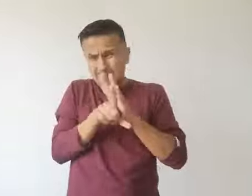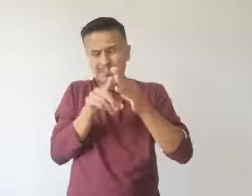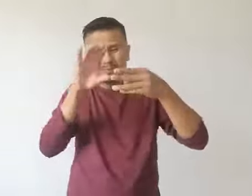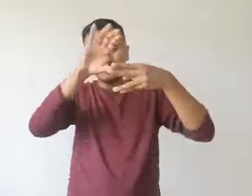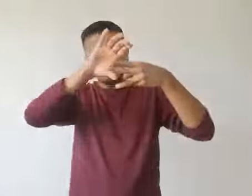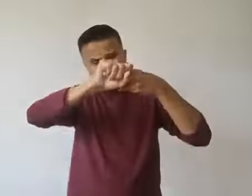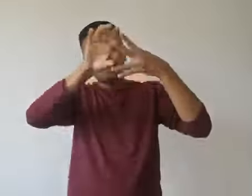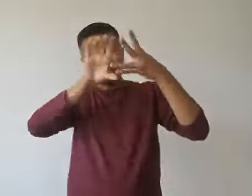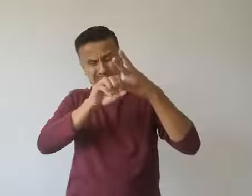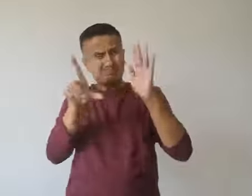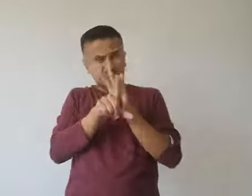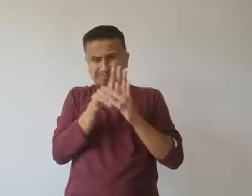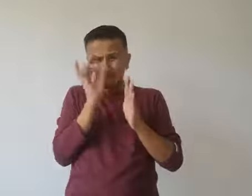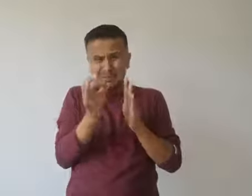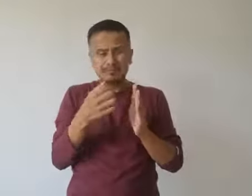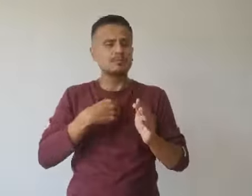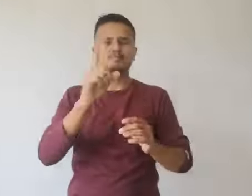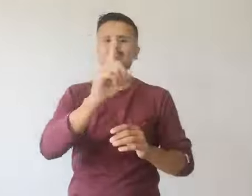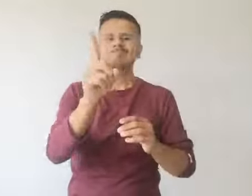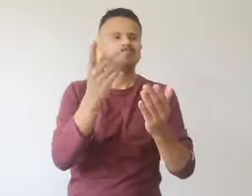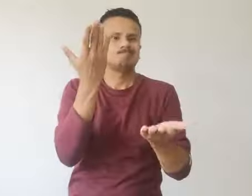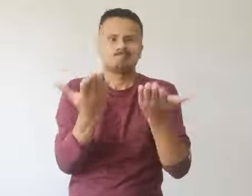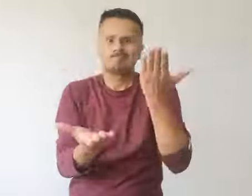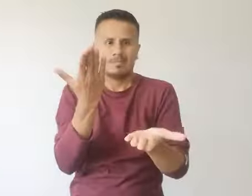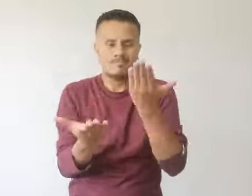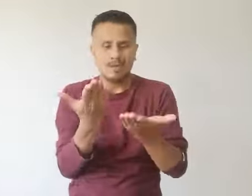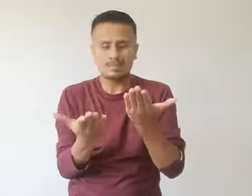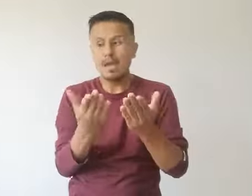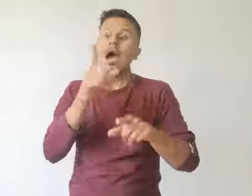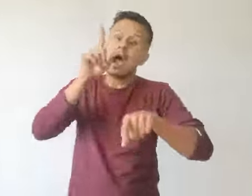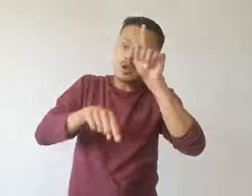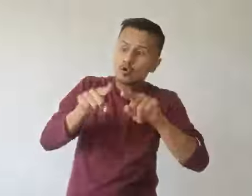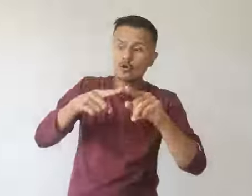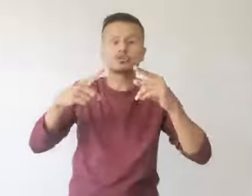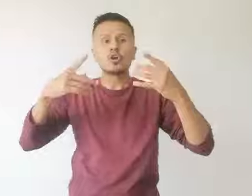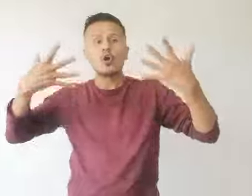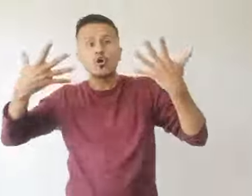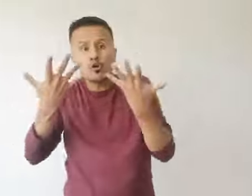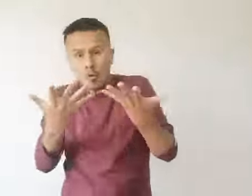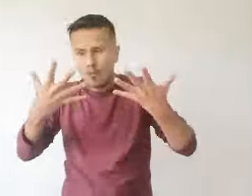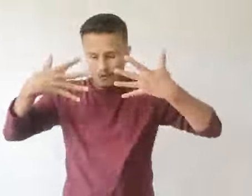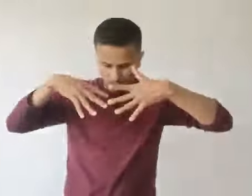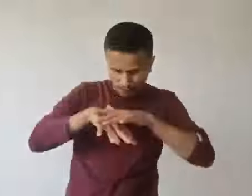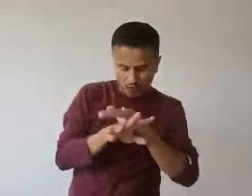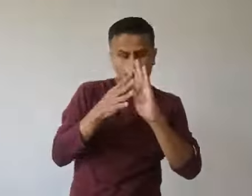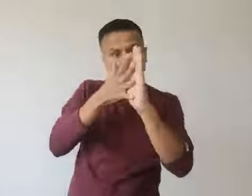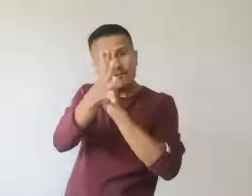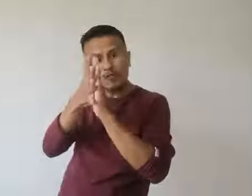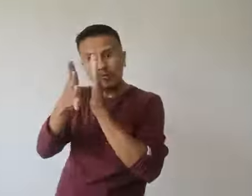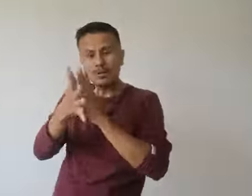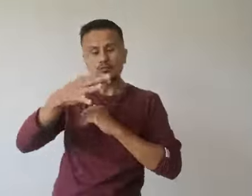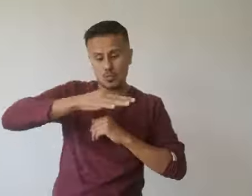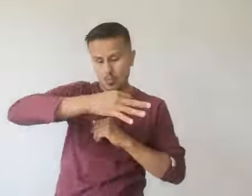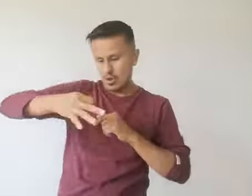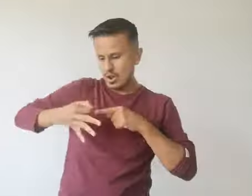T o C. Y dependiendo del orden en que los nucleótidos se confiden, dependerá la información que la molécula aporte. Veamos,